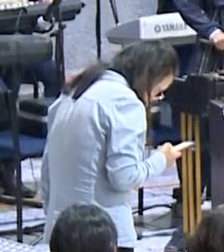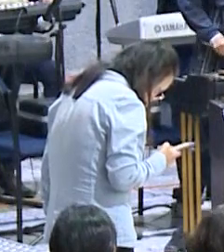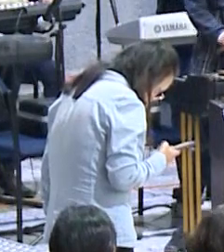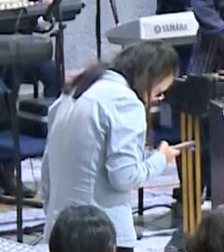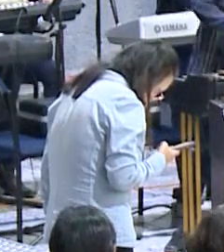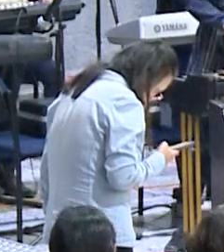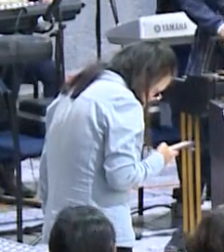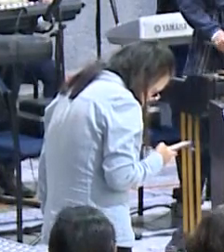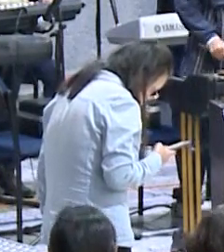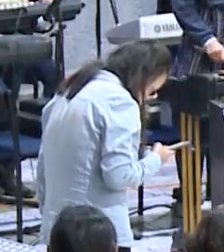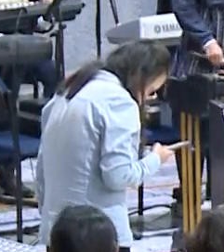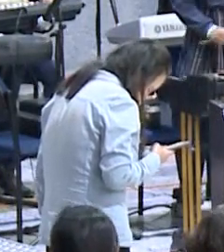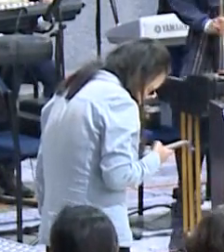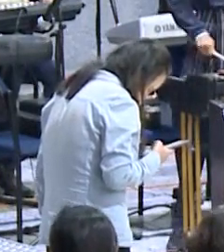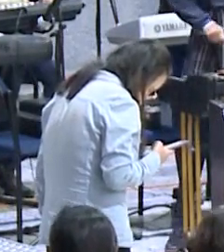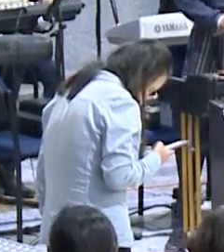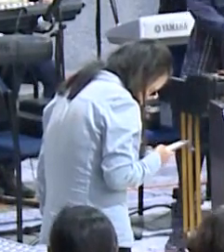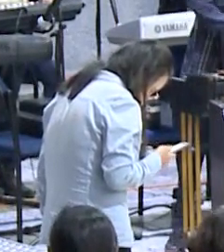no no